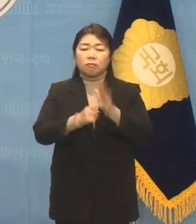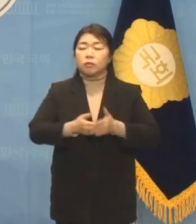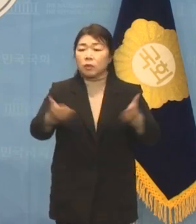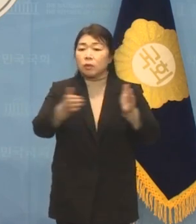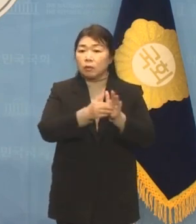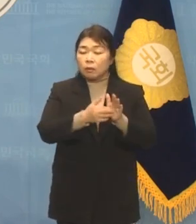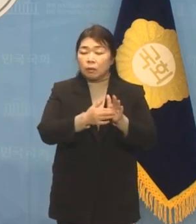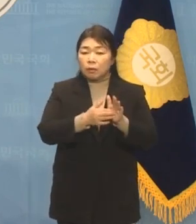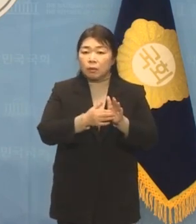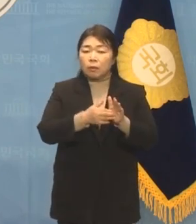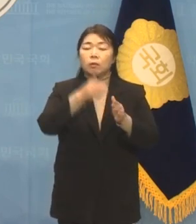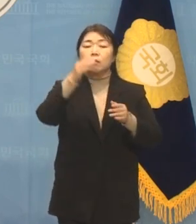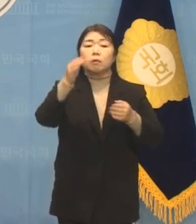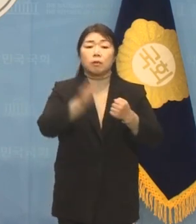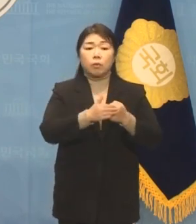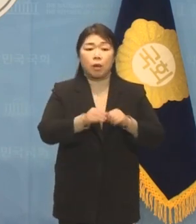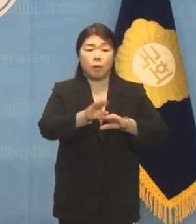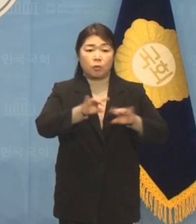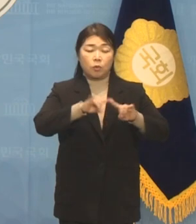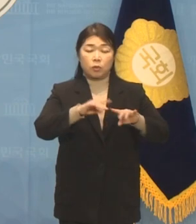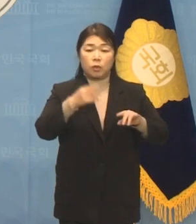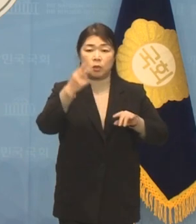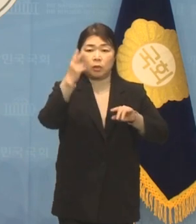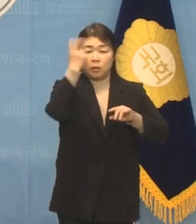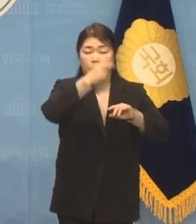방송되었습니다. 이에 방송통신심의위원회